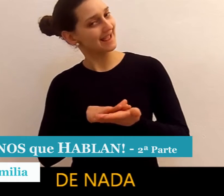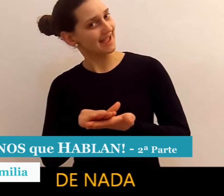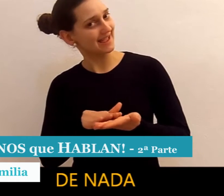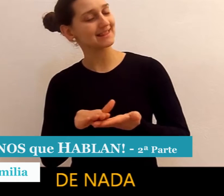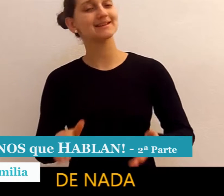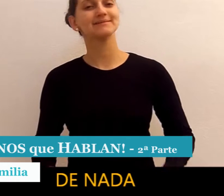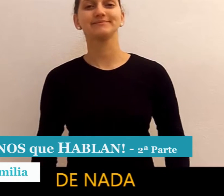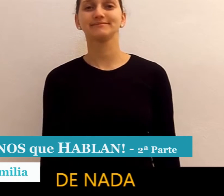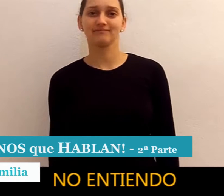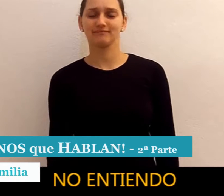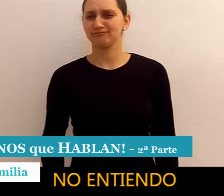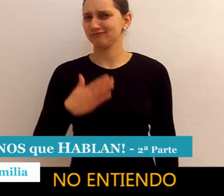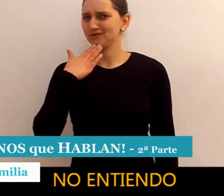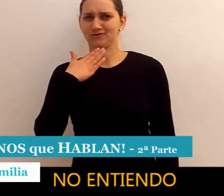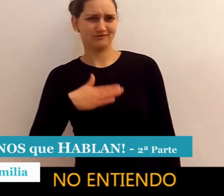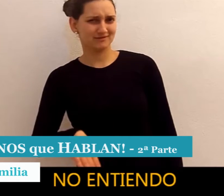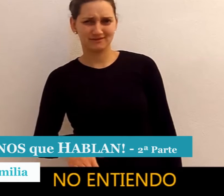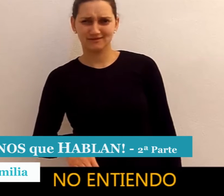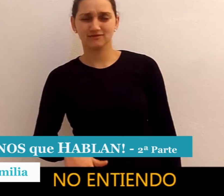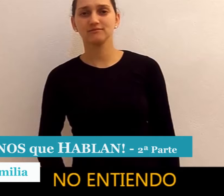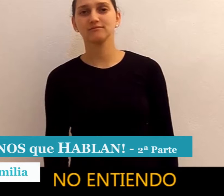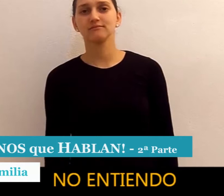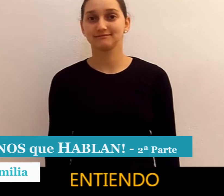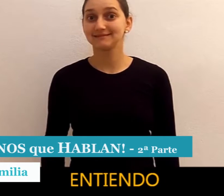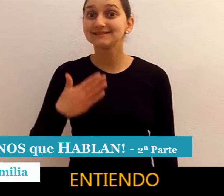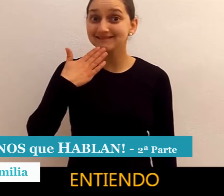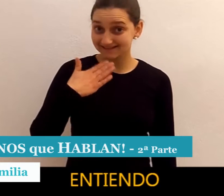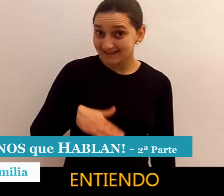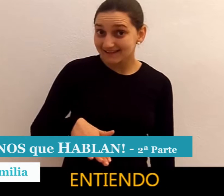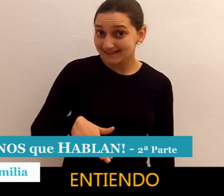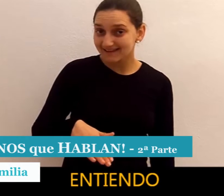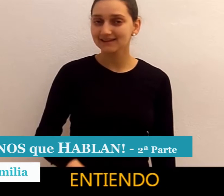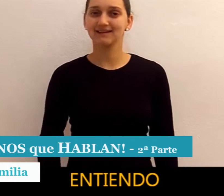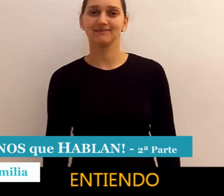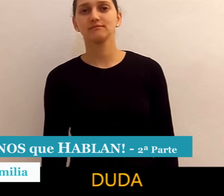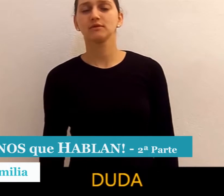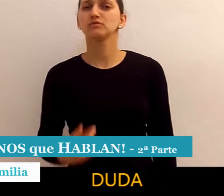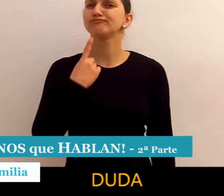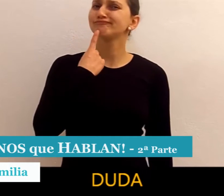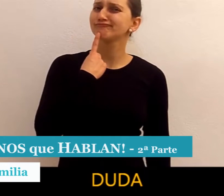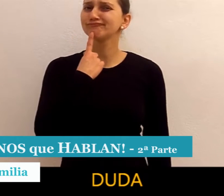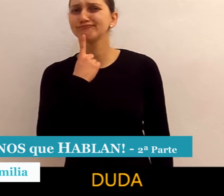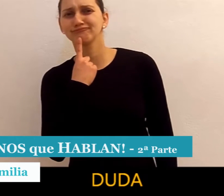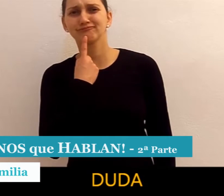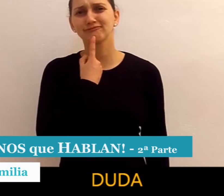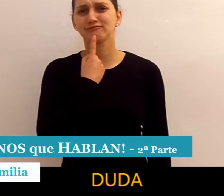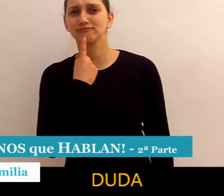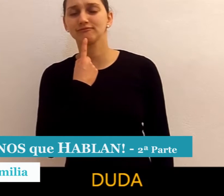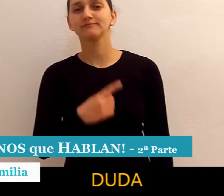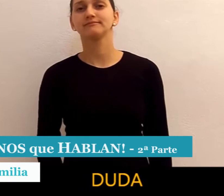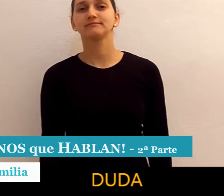Al andar, se hace camino y al volver la vista atrás, se ve la senda que nunca se ha de volver a pisar. Aquí